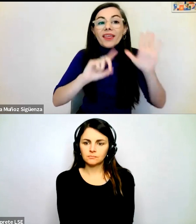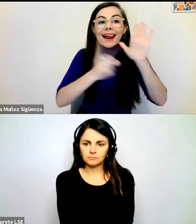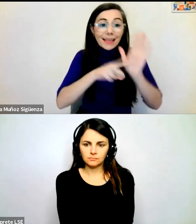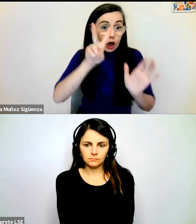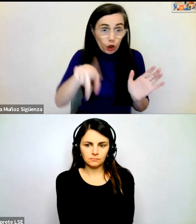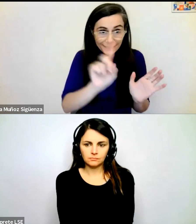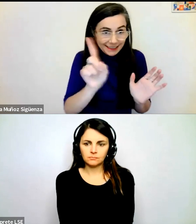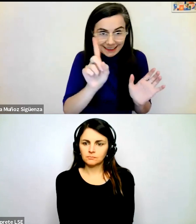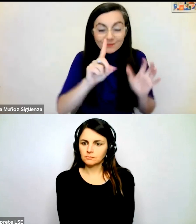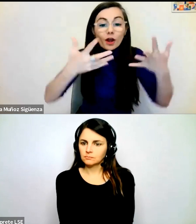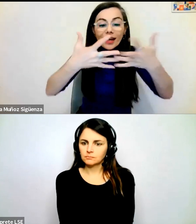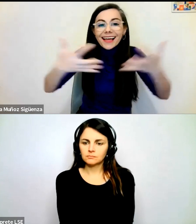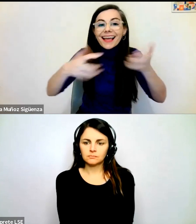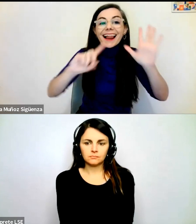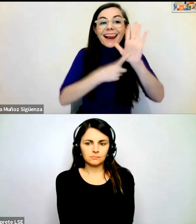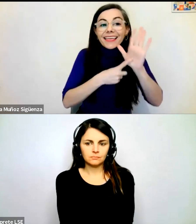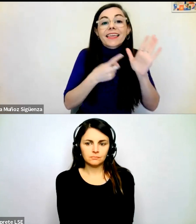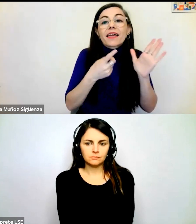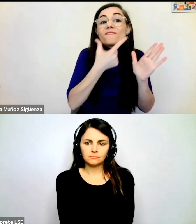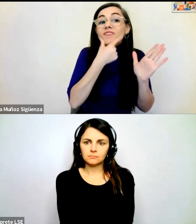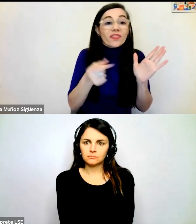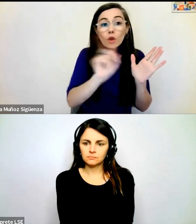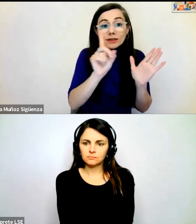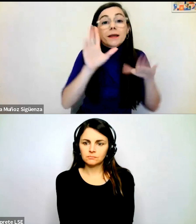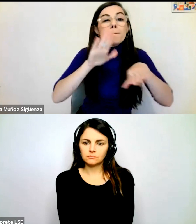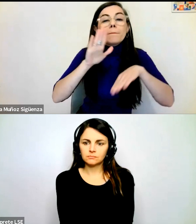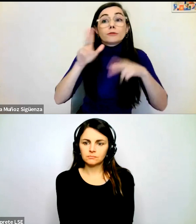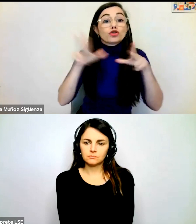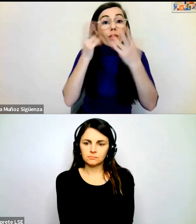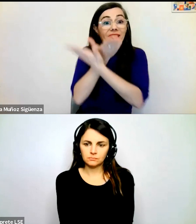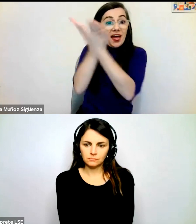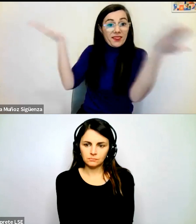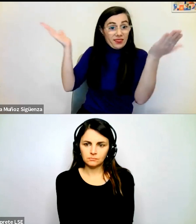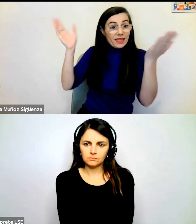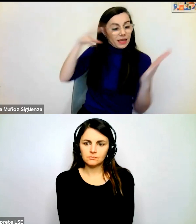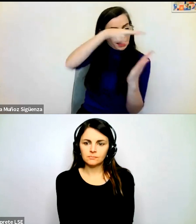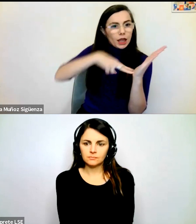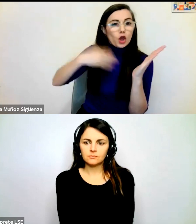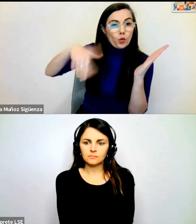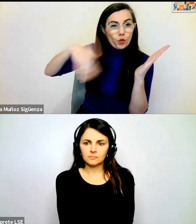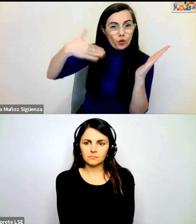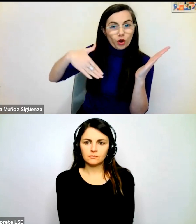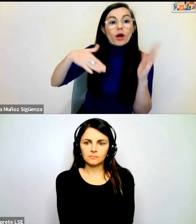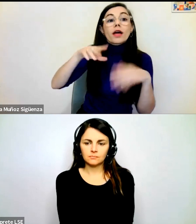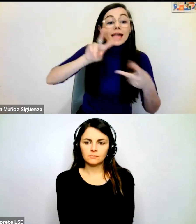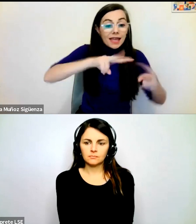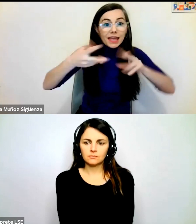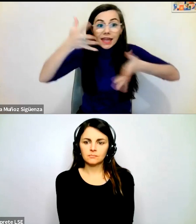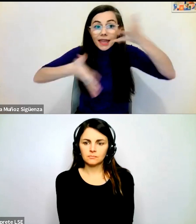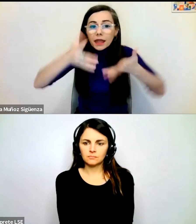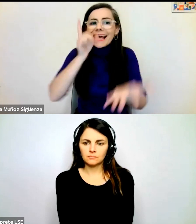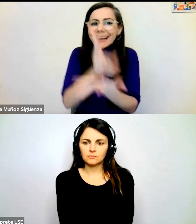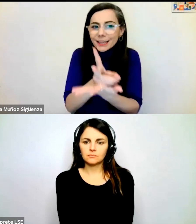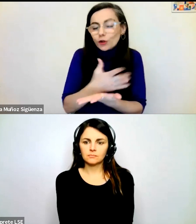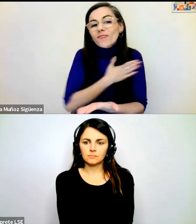de realizar esos vídeos de la legislación, que no es algo sencillo, no es algo fácil, dado que para la